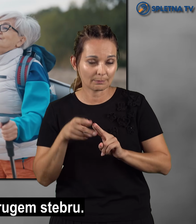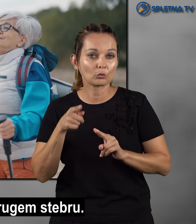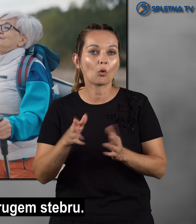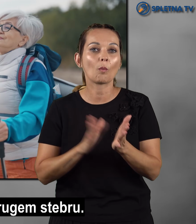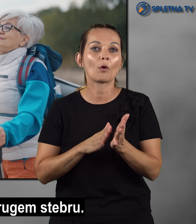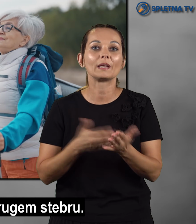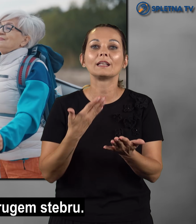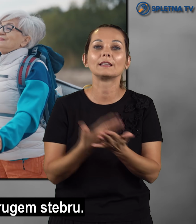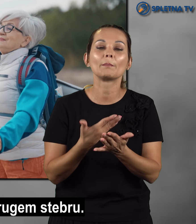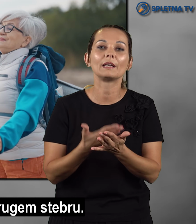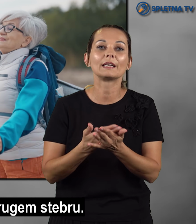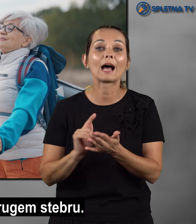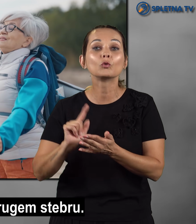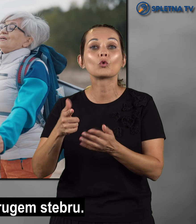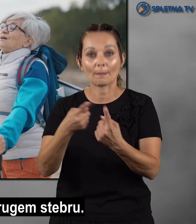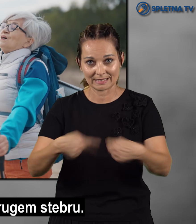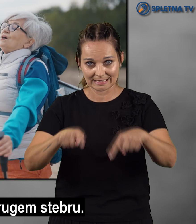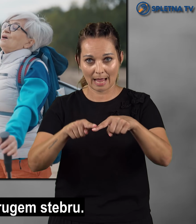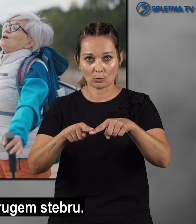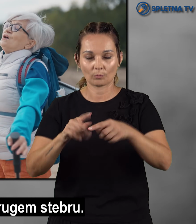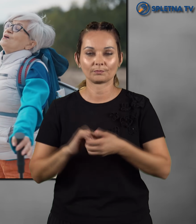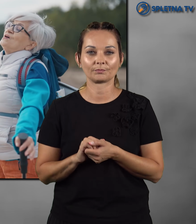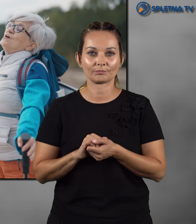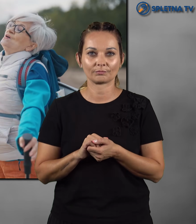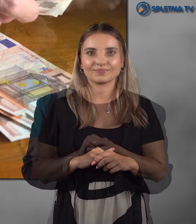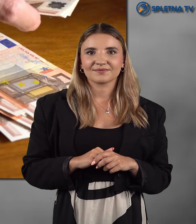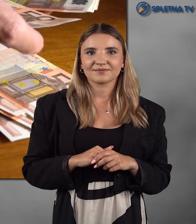ki temelji na drugem stebru.